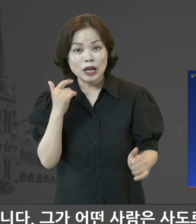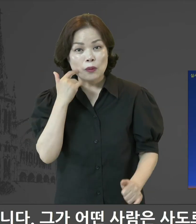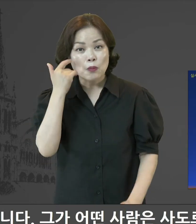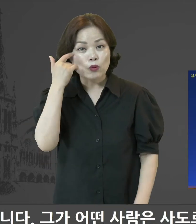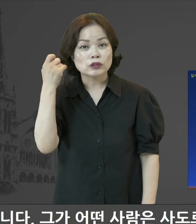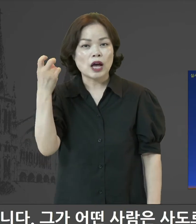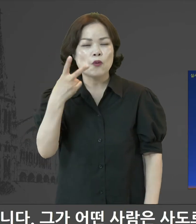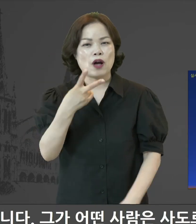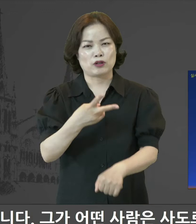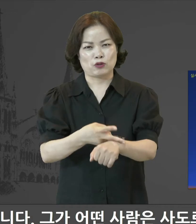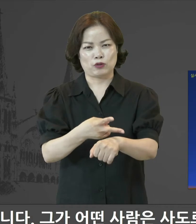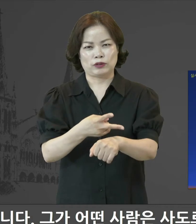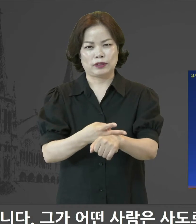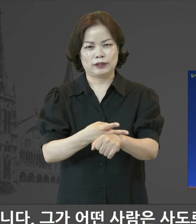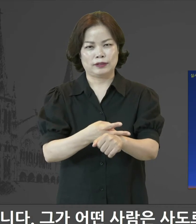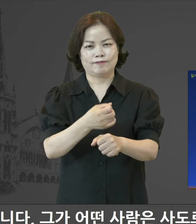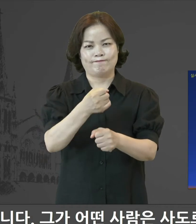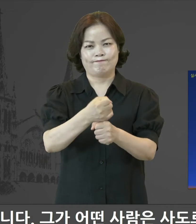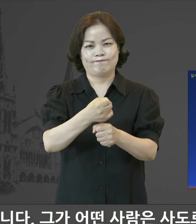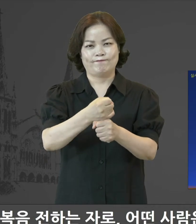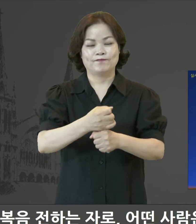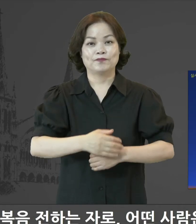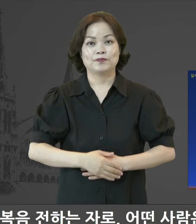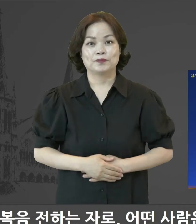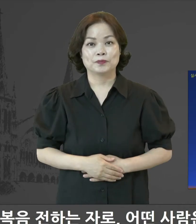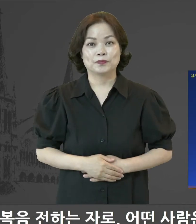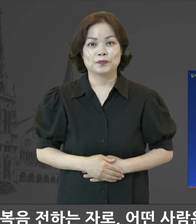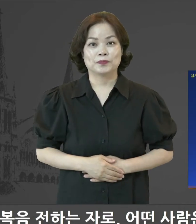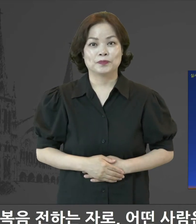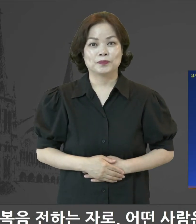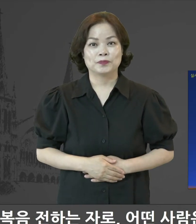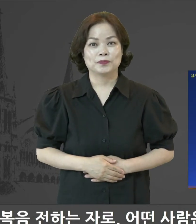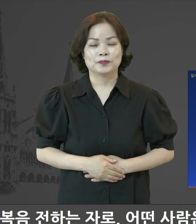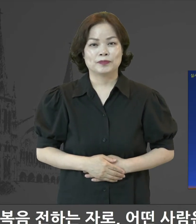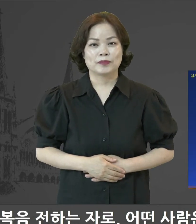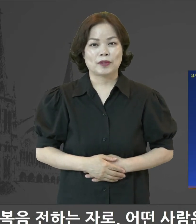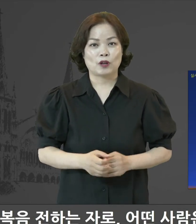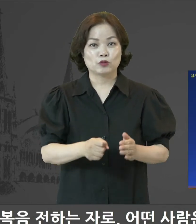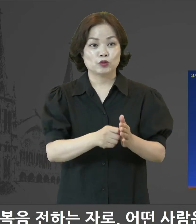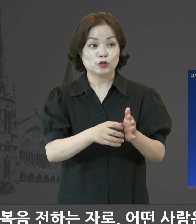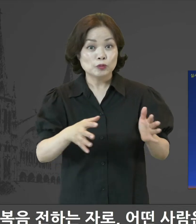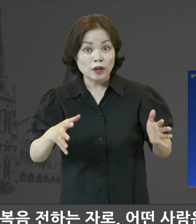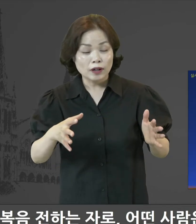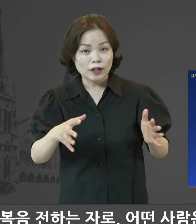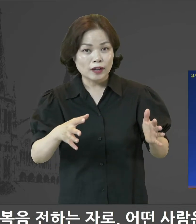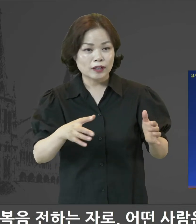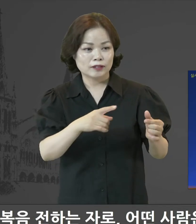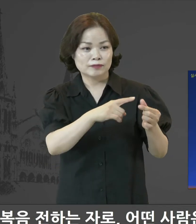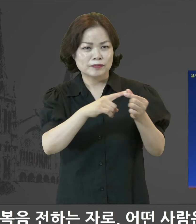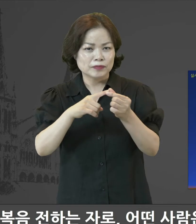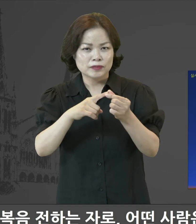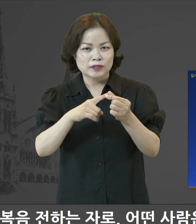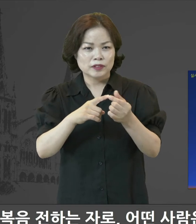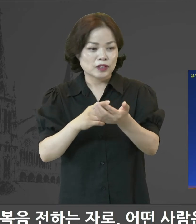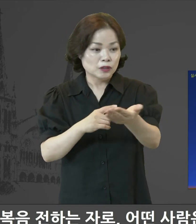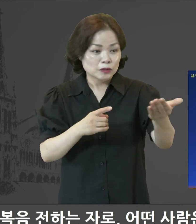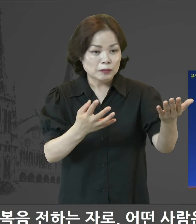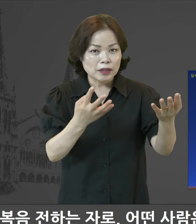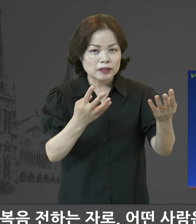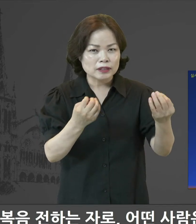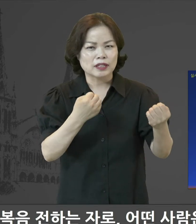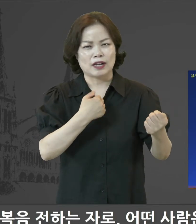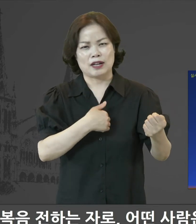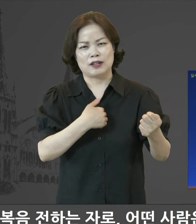목사와 교사로 삼으셨으니. 굉장히 유명한 구절이에요. 우리 성도님들이 많이 알고